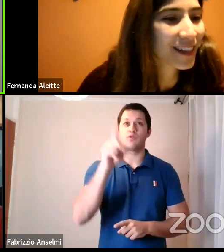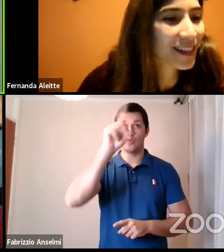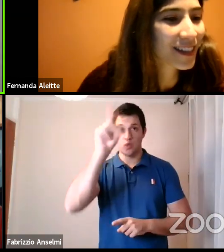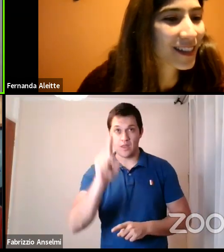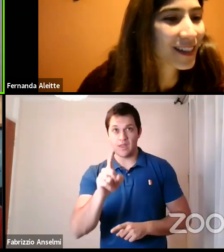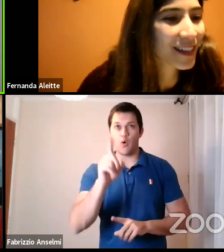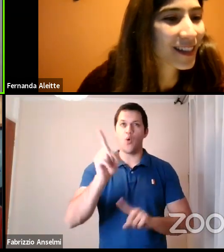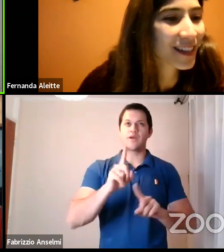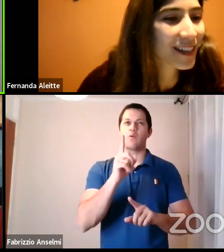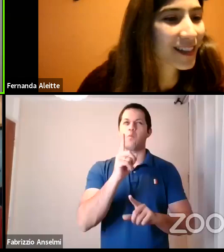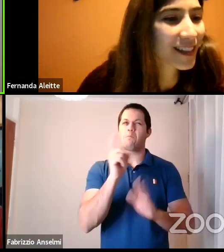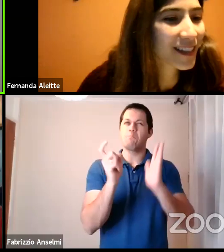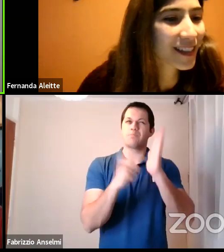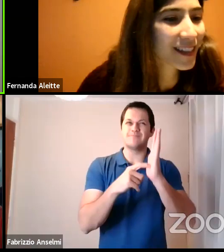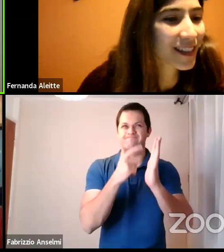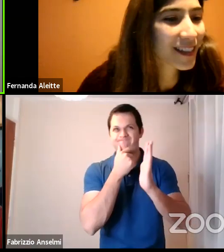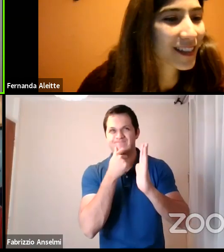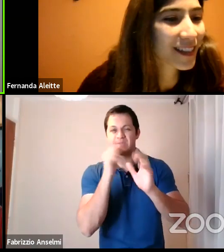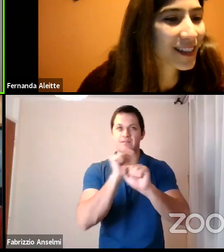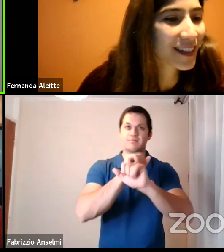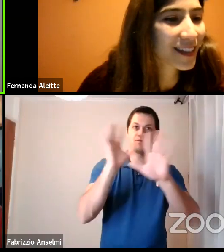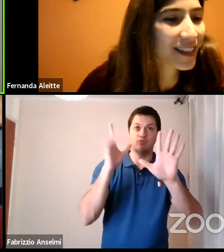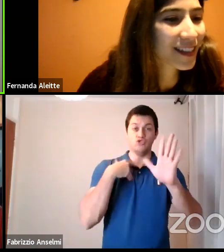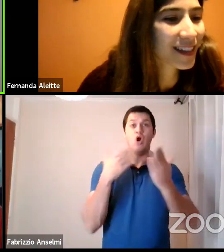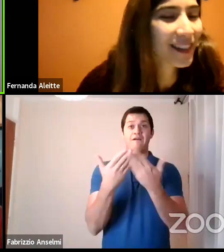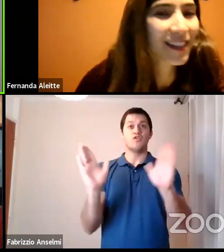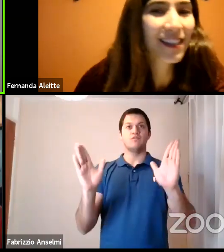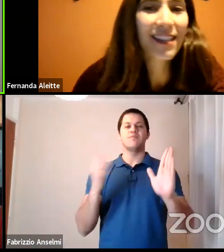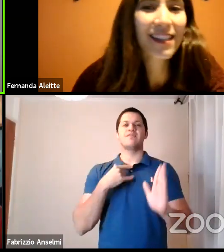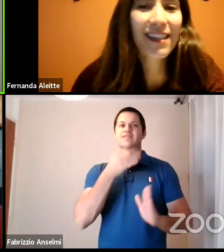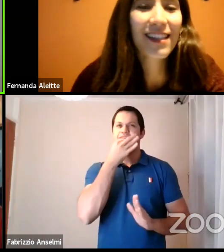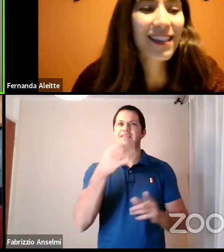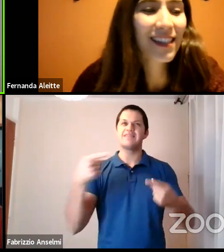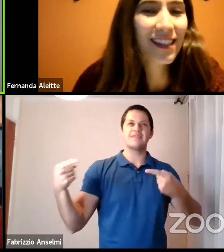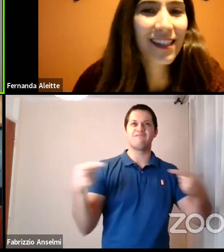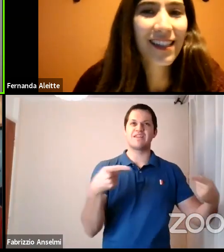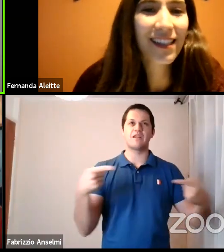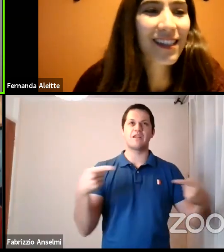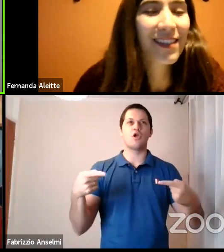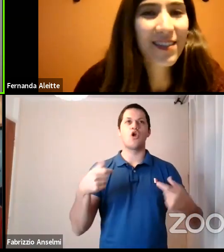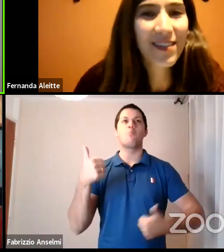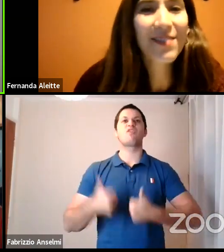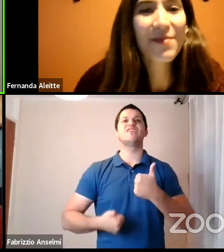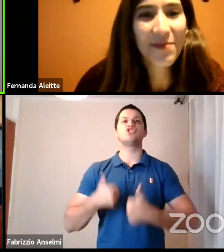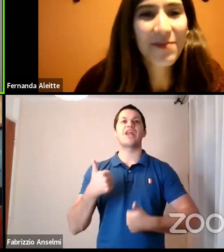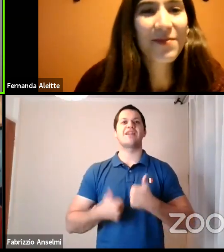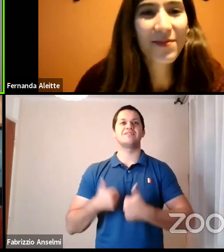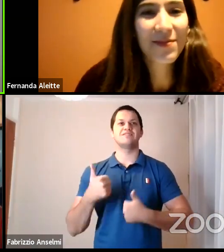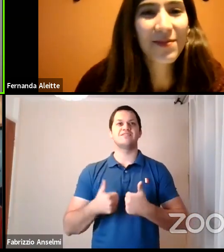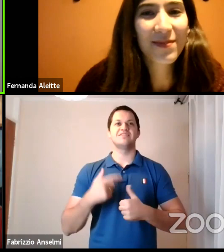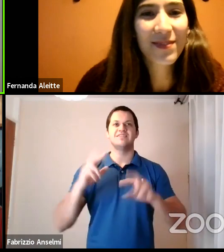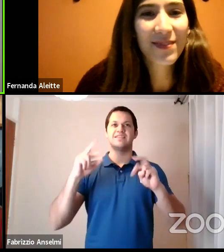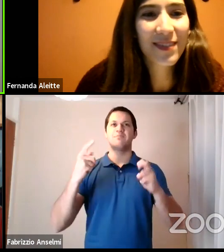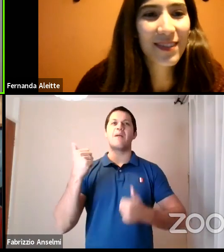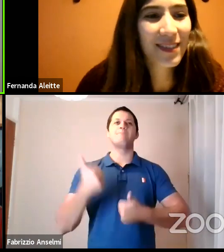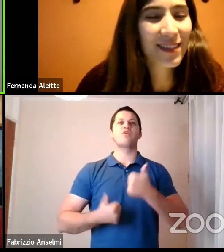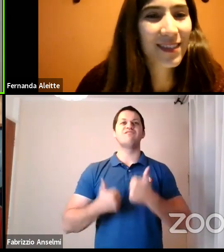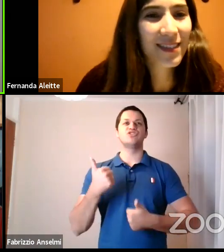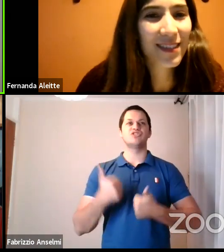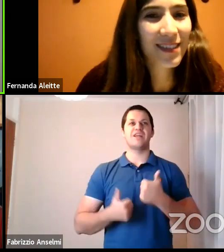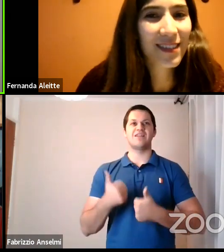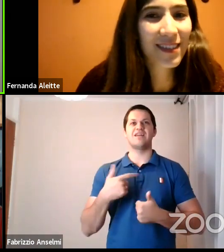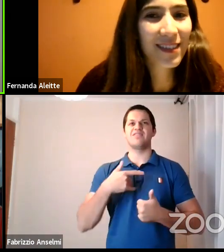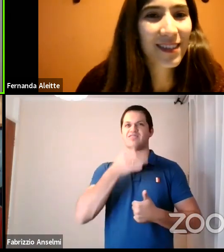¿ya? Yo estoy viendo el foro acá ahora de inmediato. Pero aparece el debate sobre el título profesional, ¿no? Porque el título profesional, así como cuando se crea,